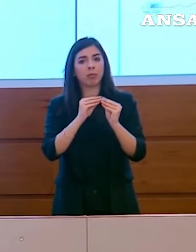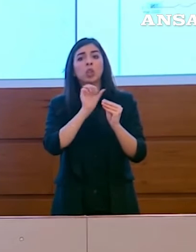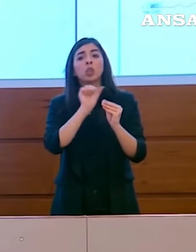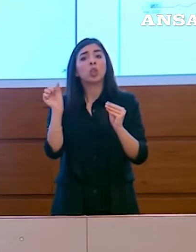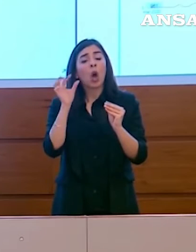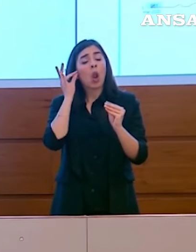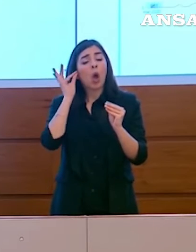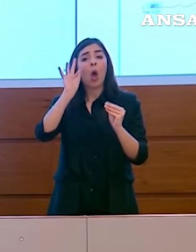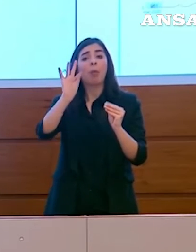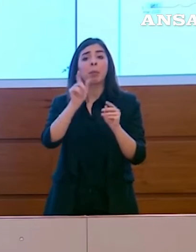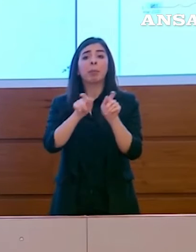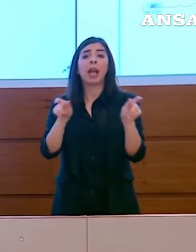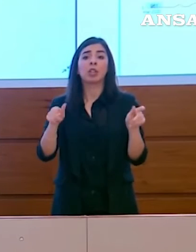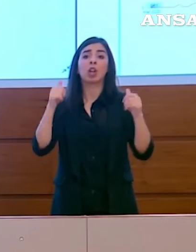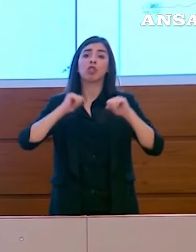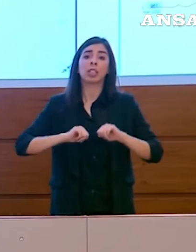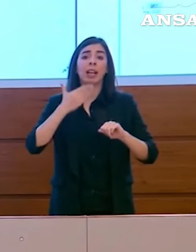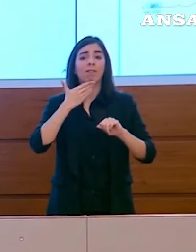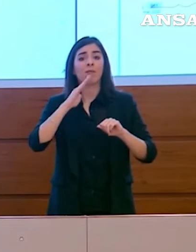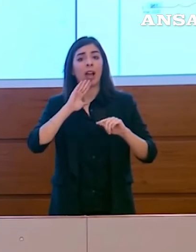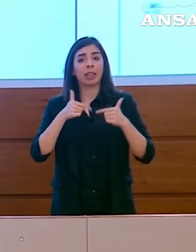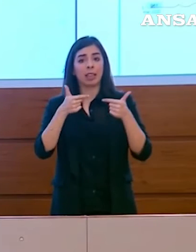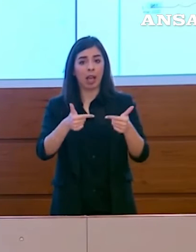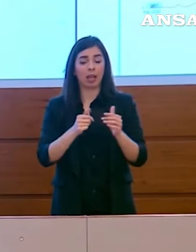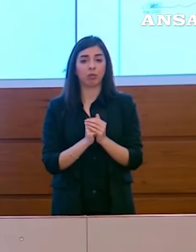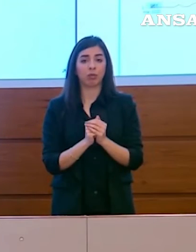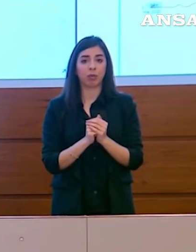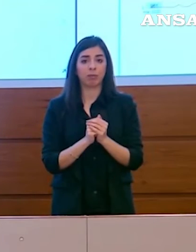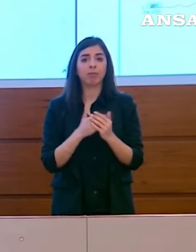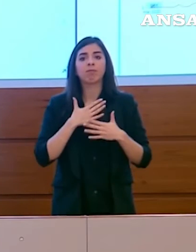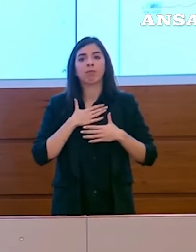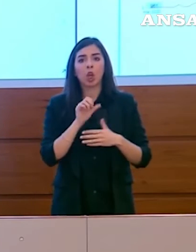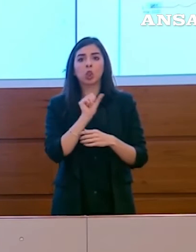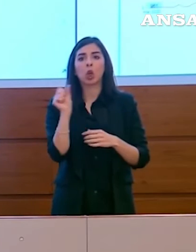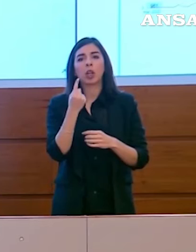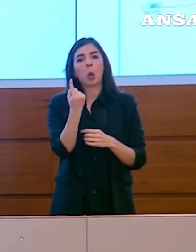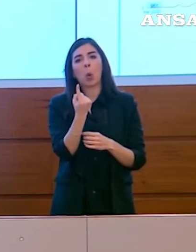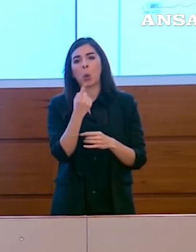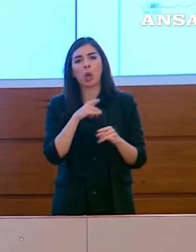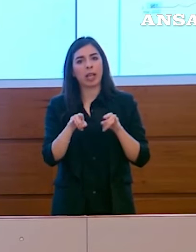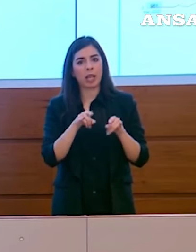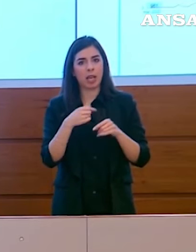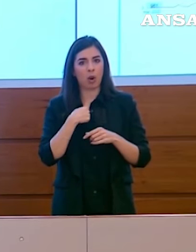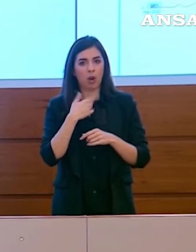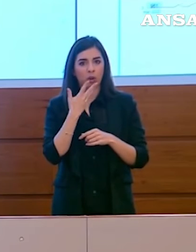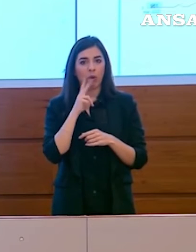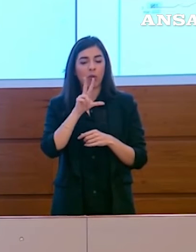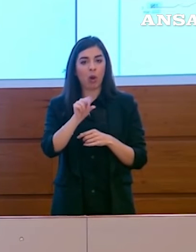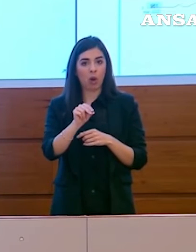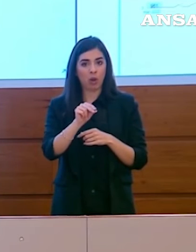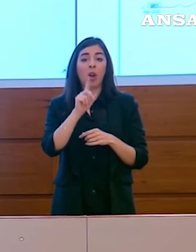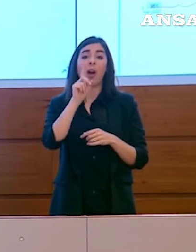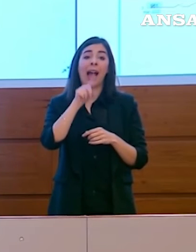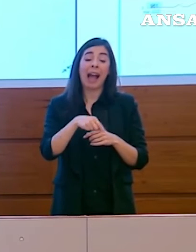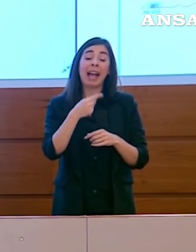interesse dei cittadini mi sia consentita soltanto una nota ironica anche dei